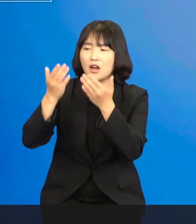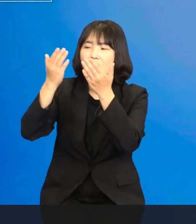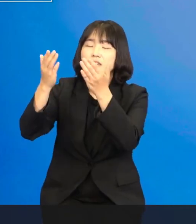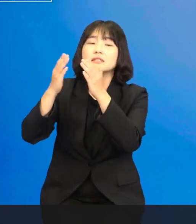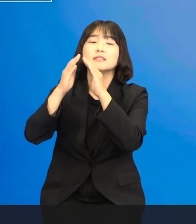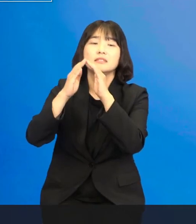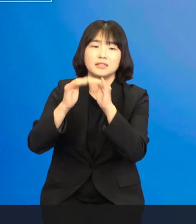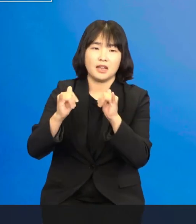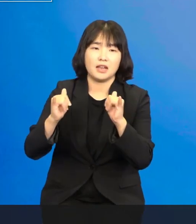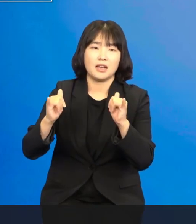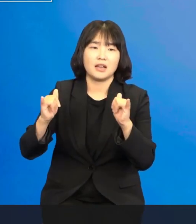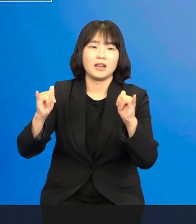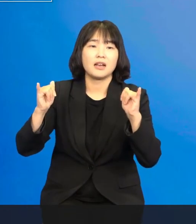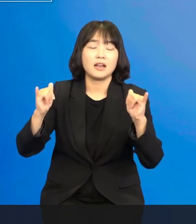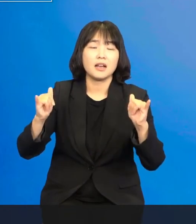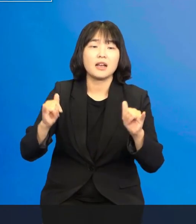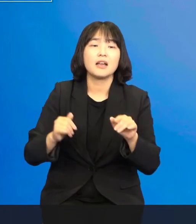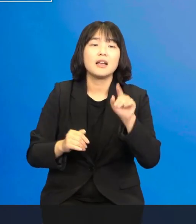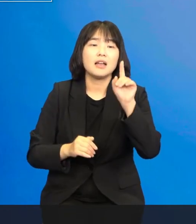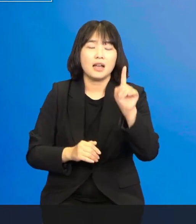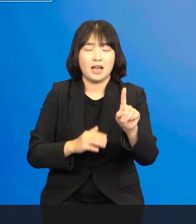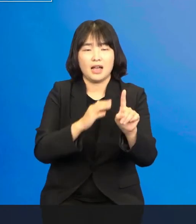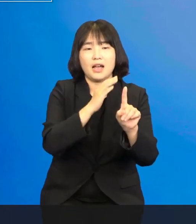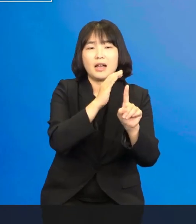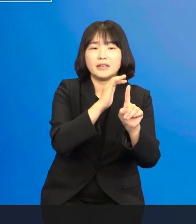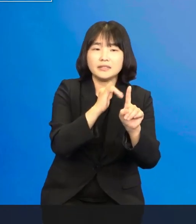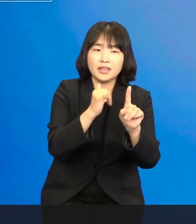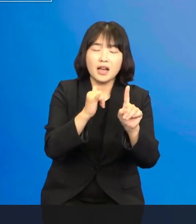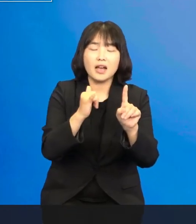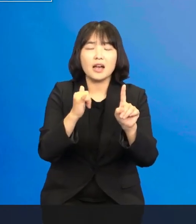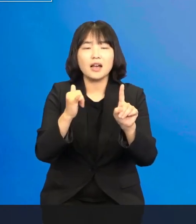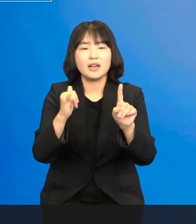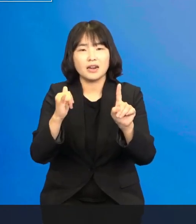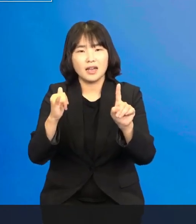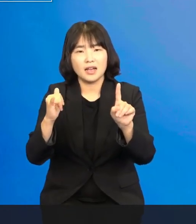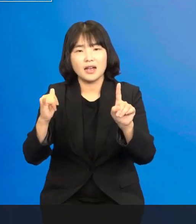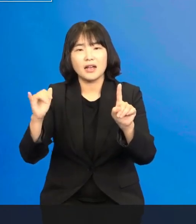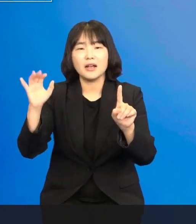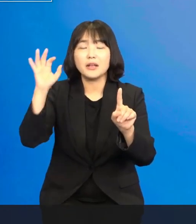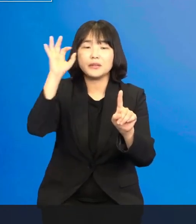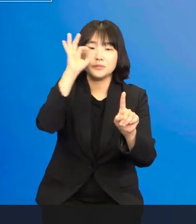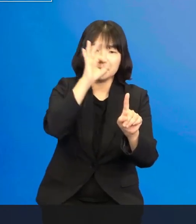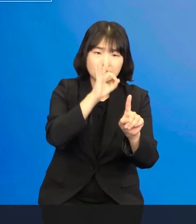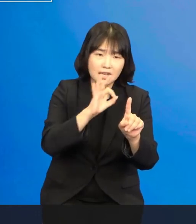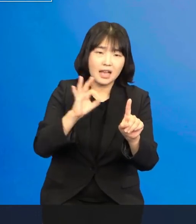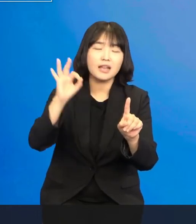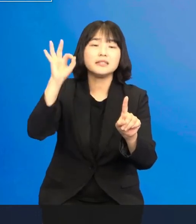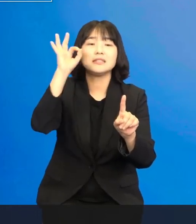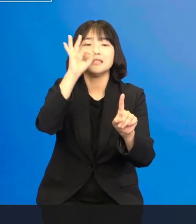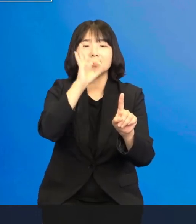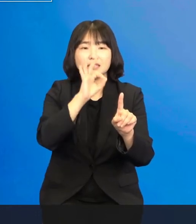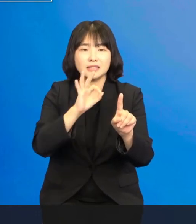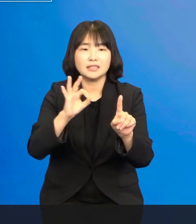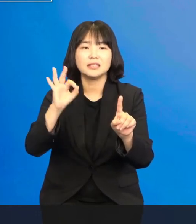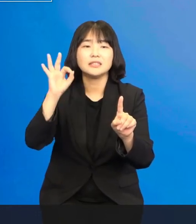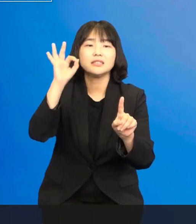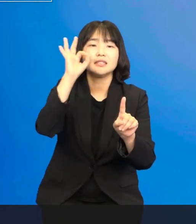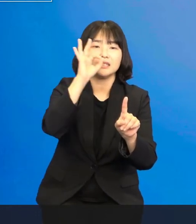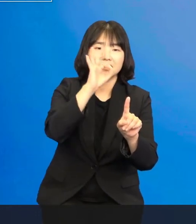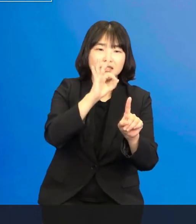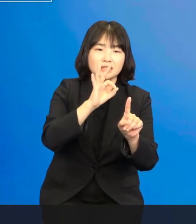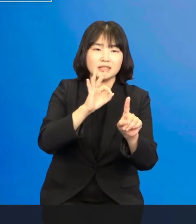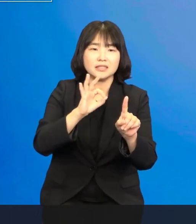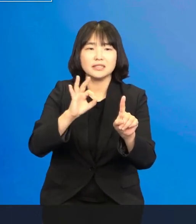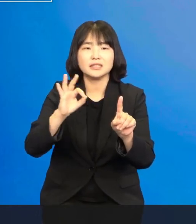영원을 거는 자 한 사람 한 사람 찾으시니